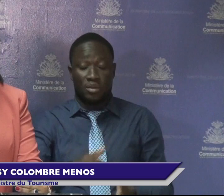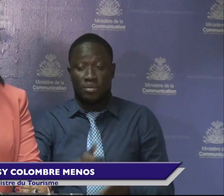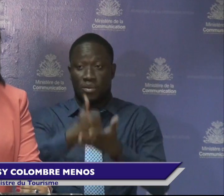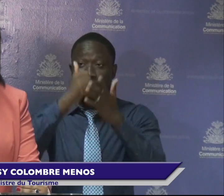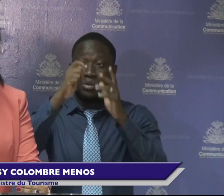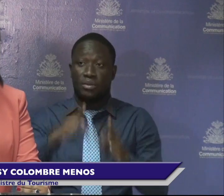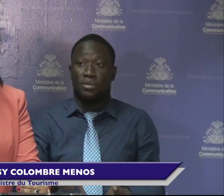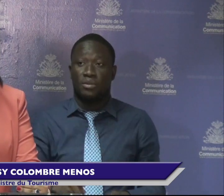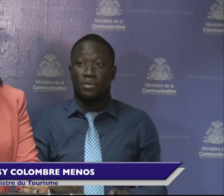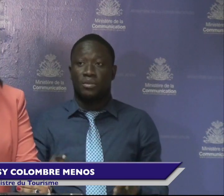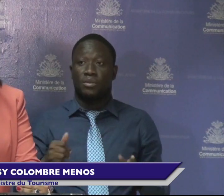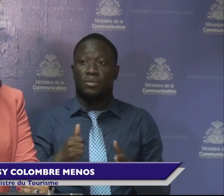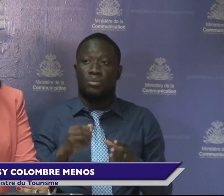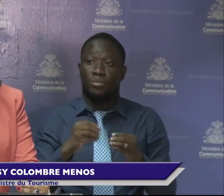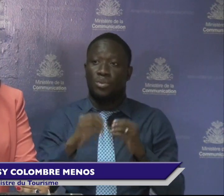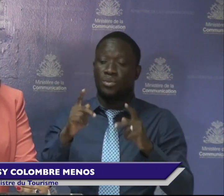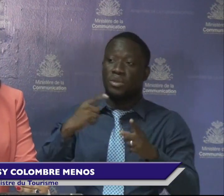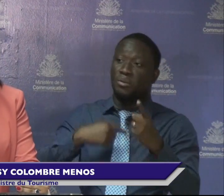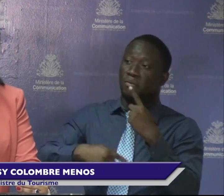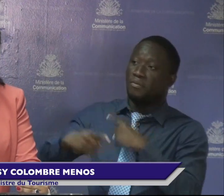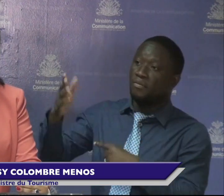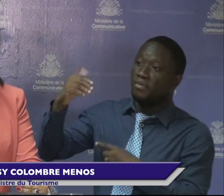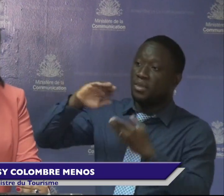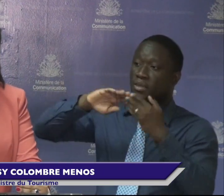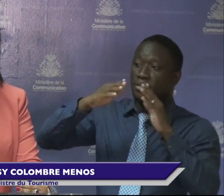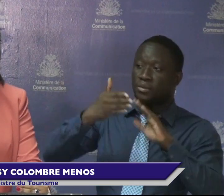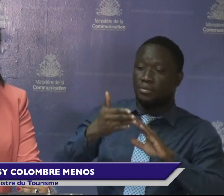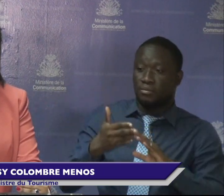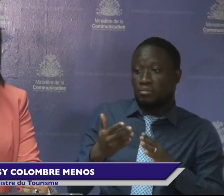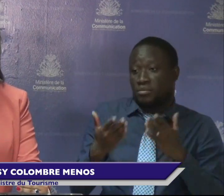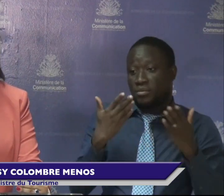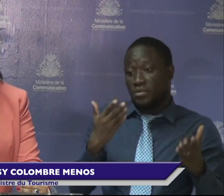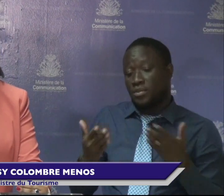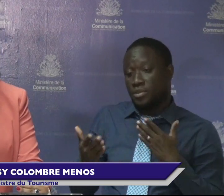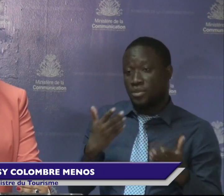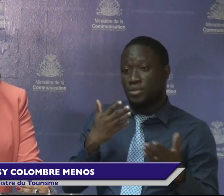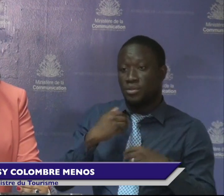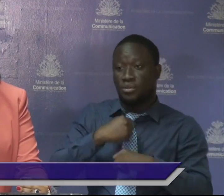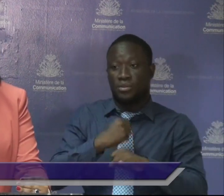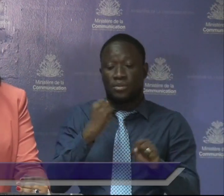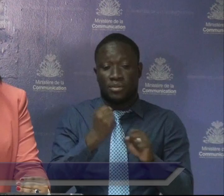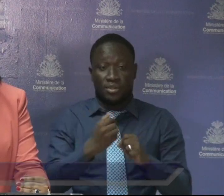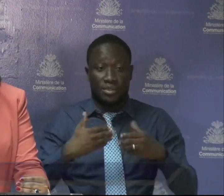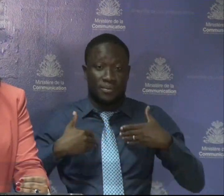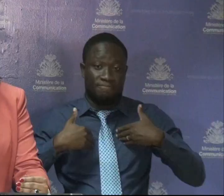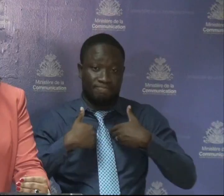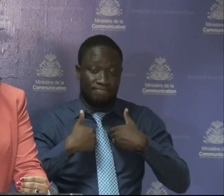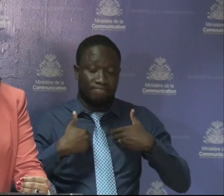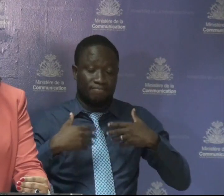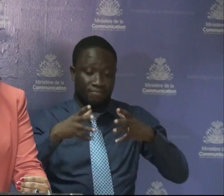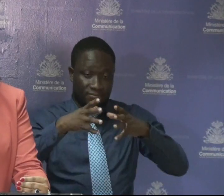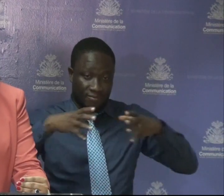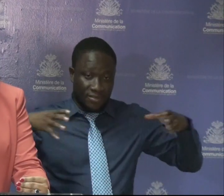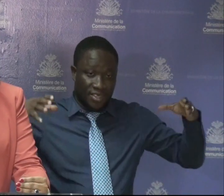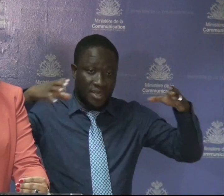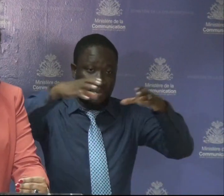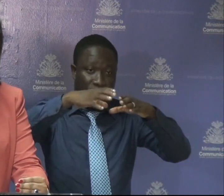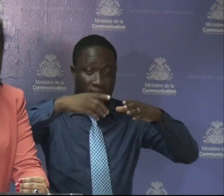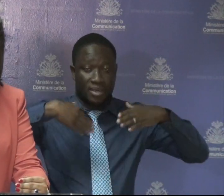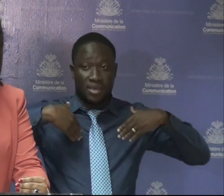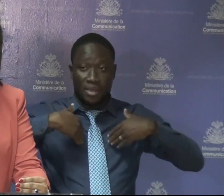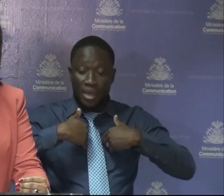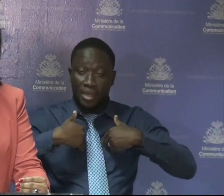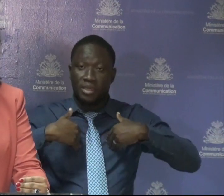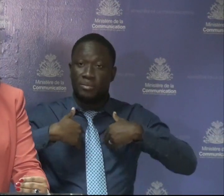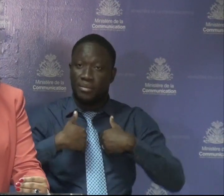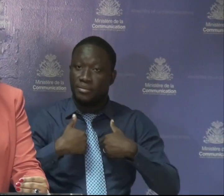les gens et aider plus de monde pour capable venir dans la zone, et soit en créant des parcs naturels ou bien en créant des parcs d'attraction. Et puis